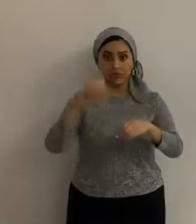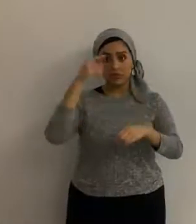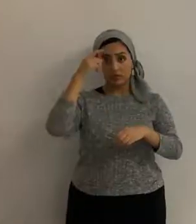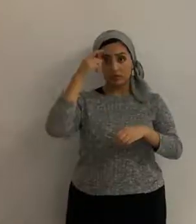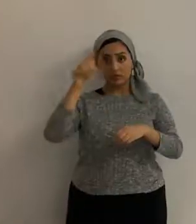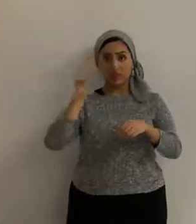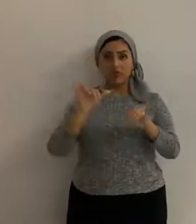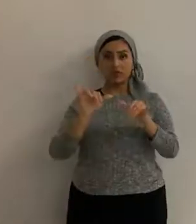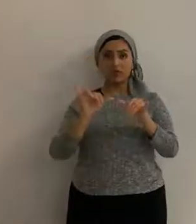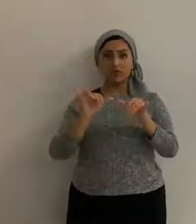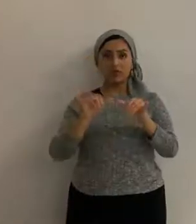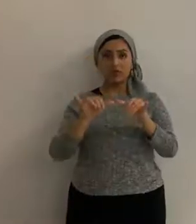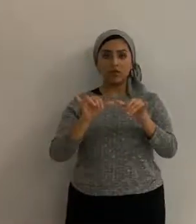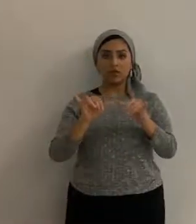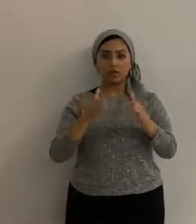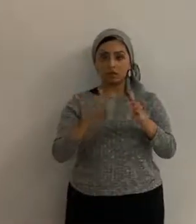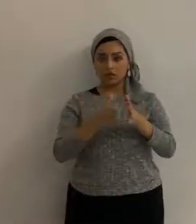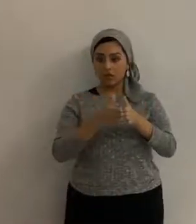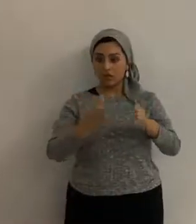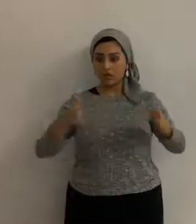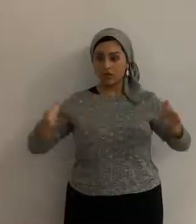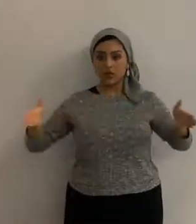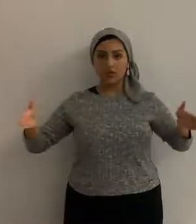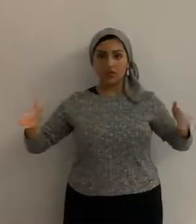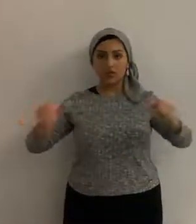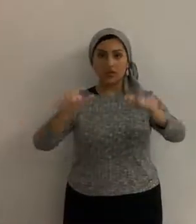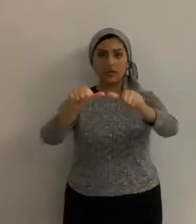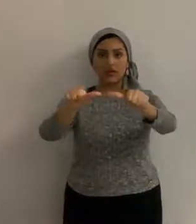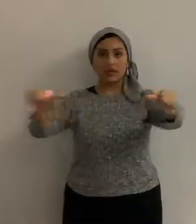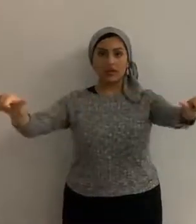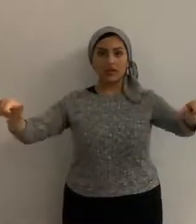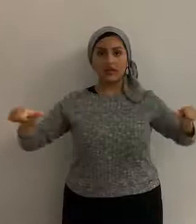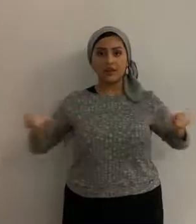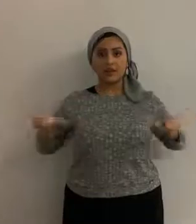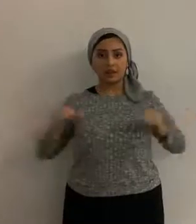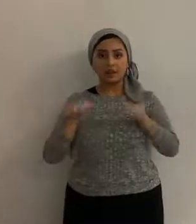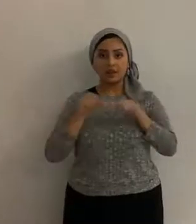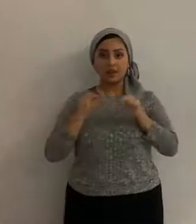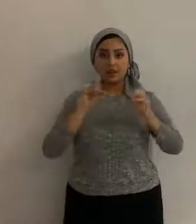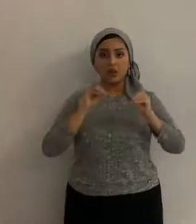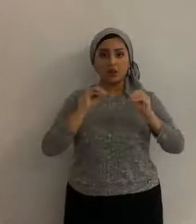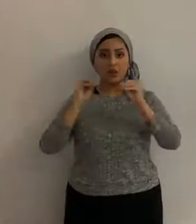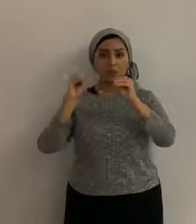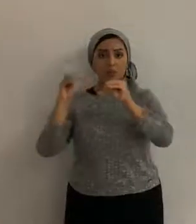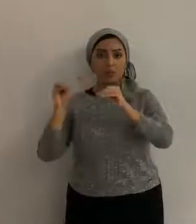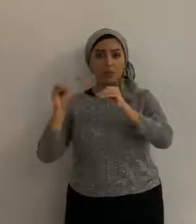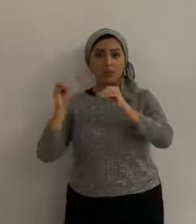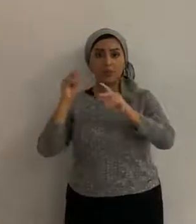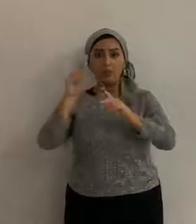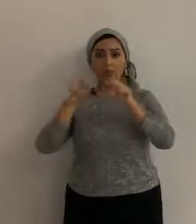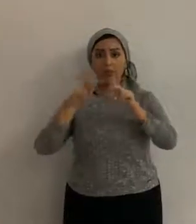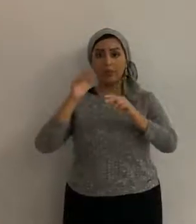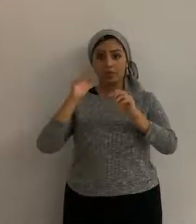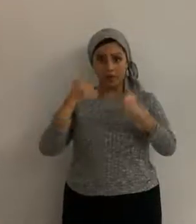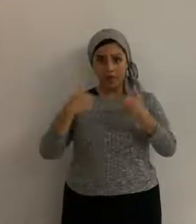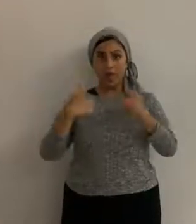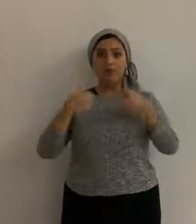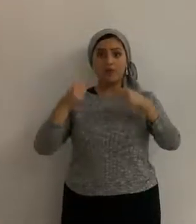colocaron aquí para medir espacios, áreas, movimientos que los operadores pudieran tener la oportunidad de medir precisamente